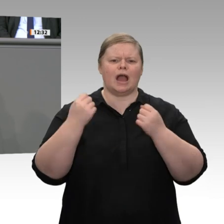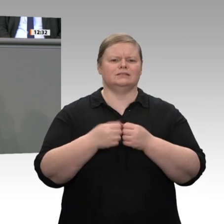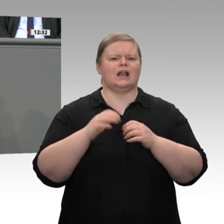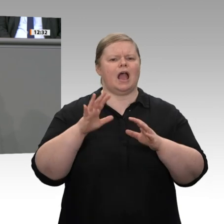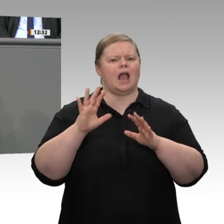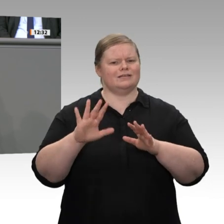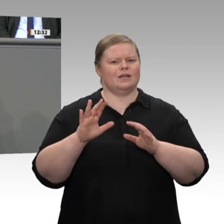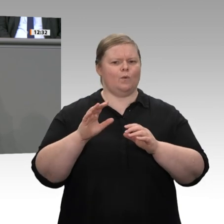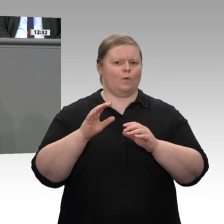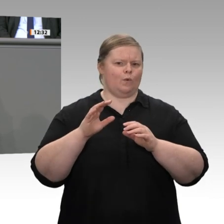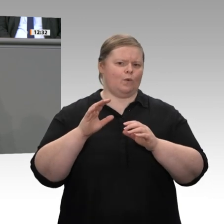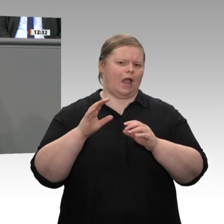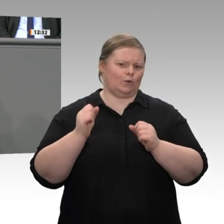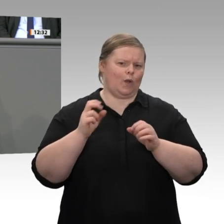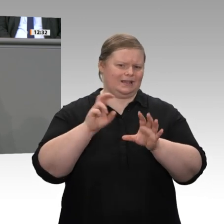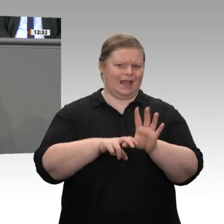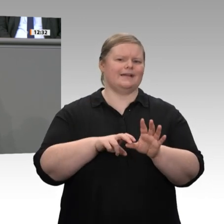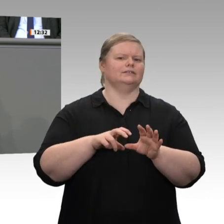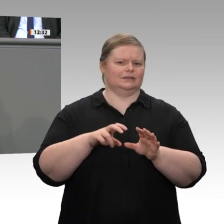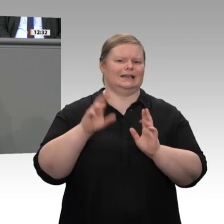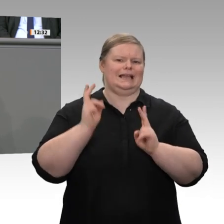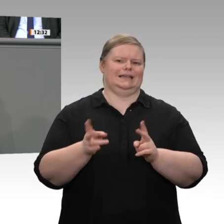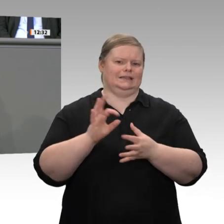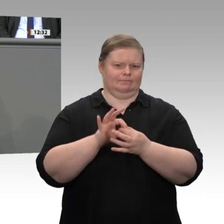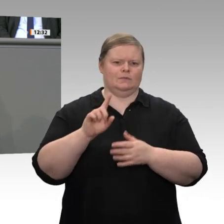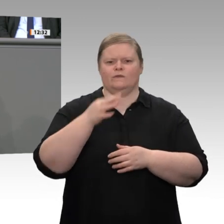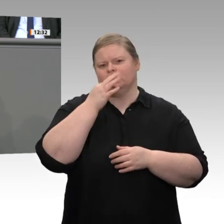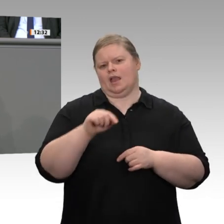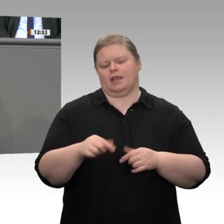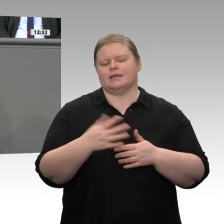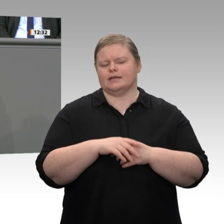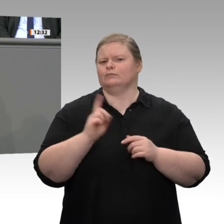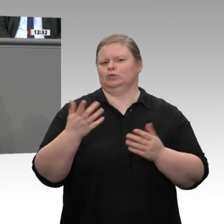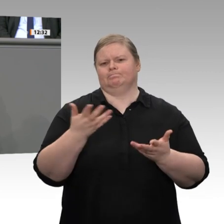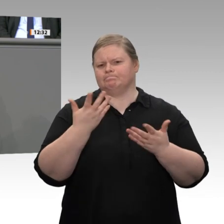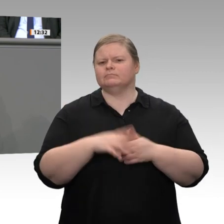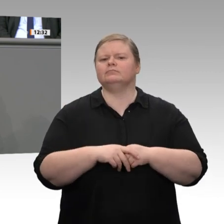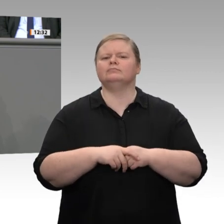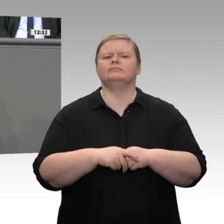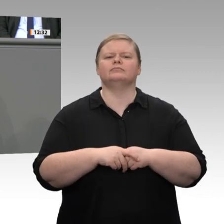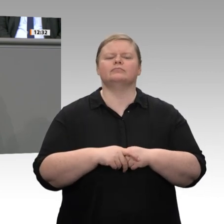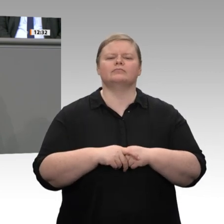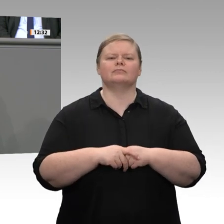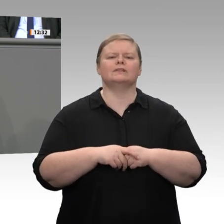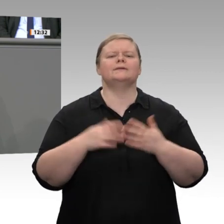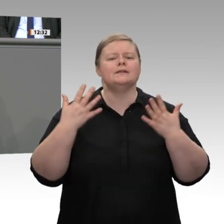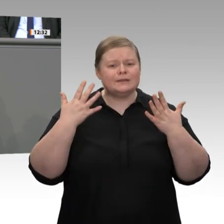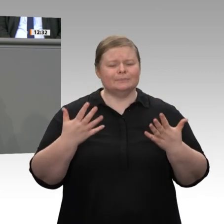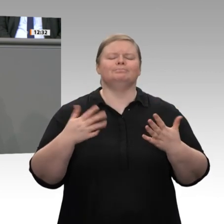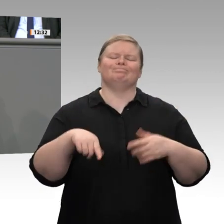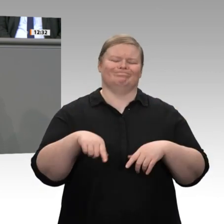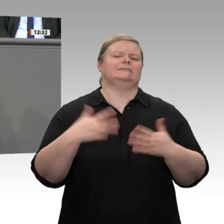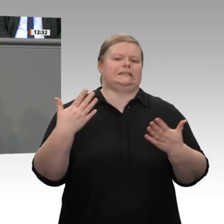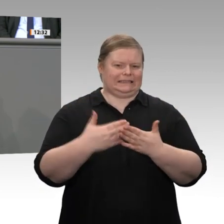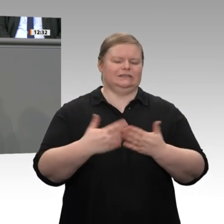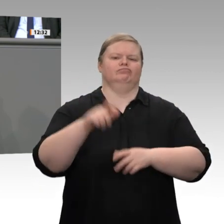geht um Menschen, die von den Nazis verfolgt wurden. Es geht um ihre Nachfahren. Von der diskriminierenden Einbürgerungspraxis waren